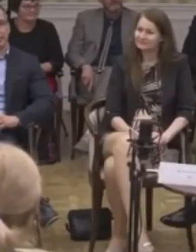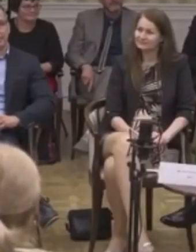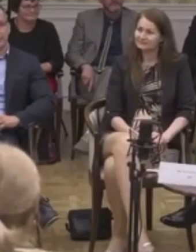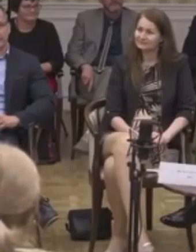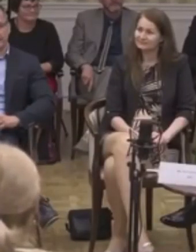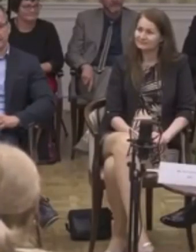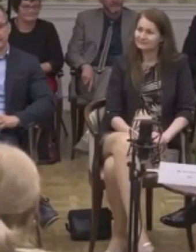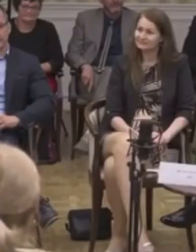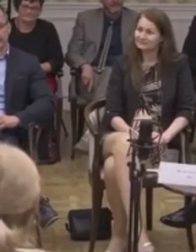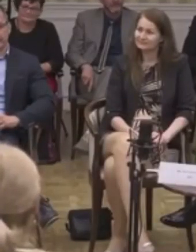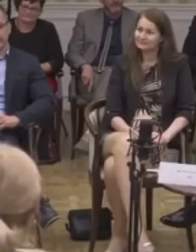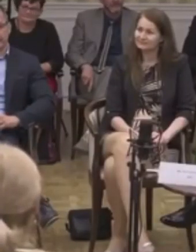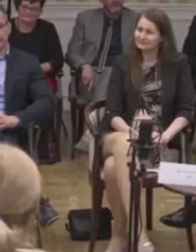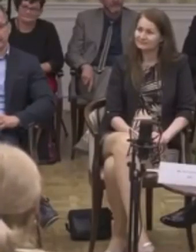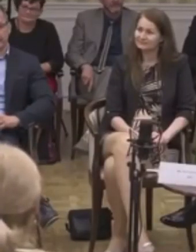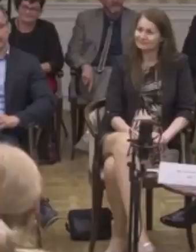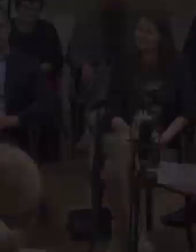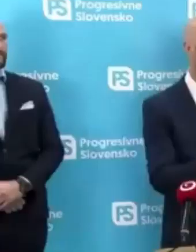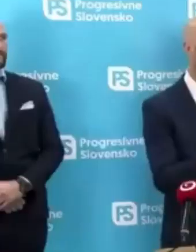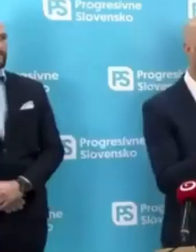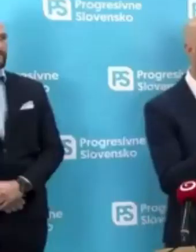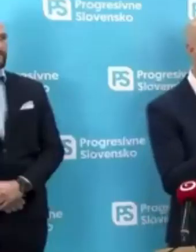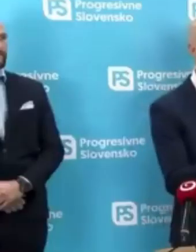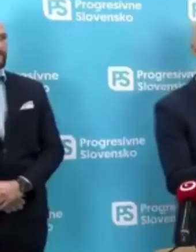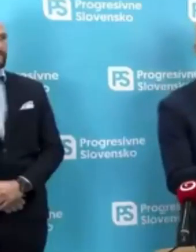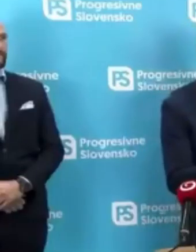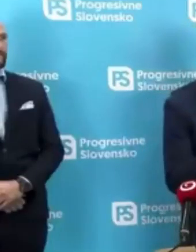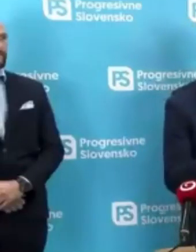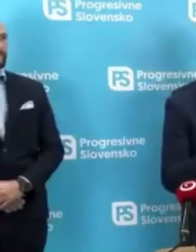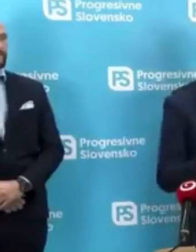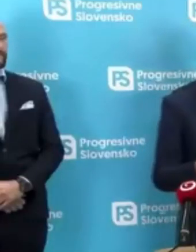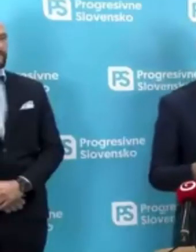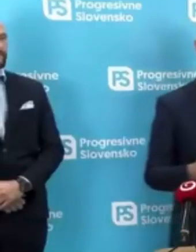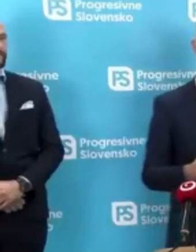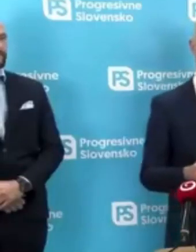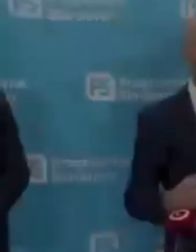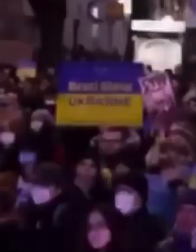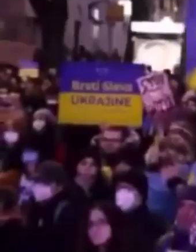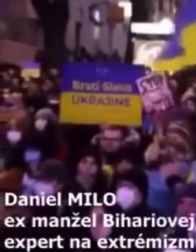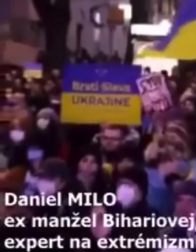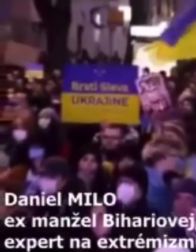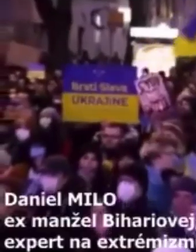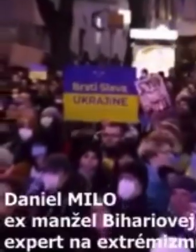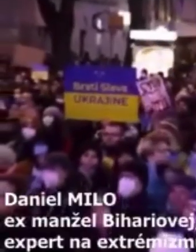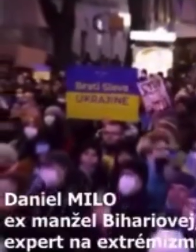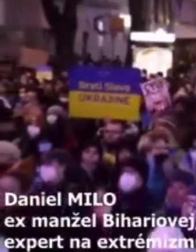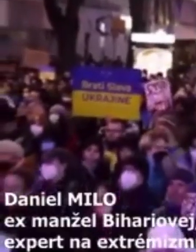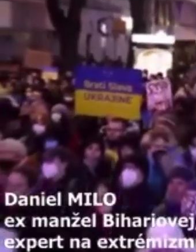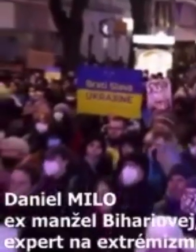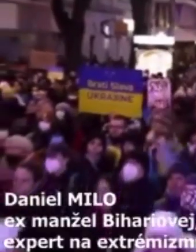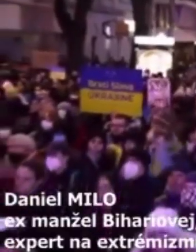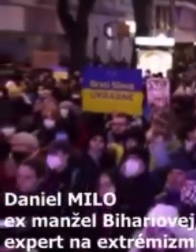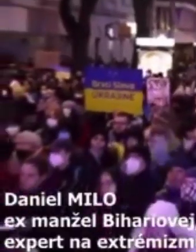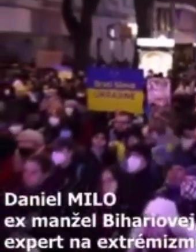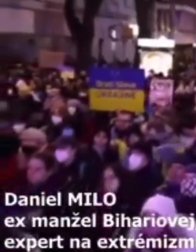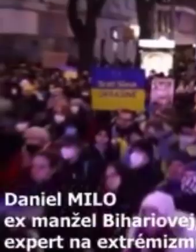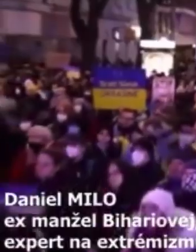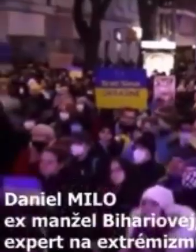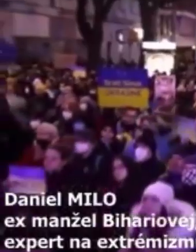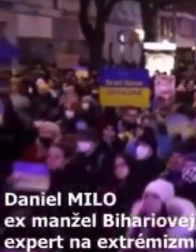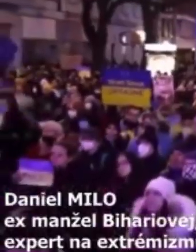na dôchodky viac, ako je priemer EÚ. Kultúrou správania a vyjadrovania. Nenechajme sa odradiť